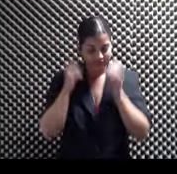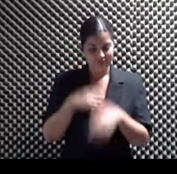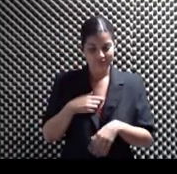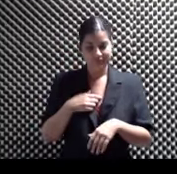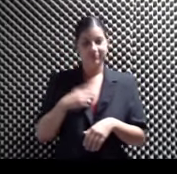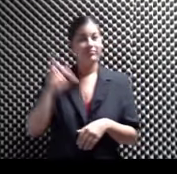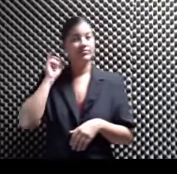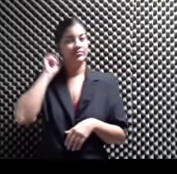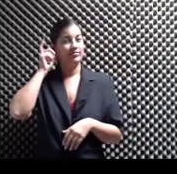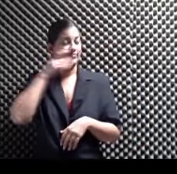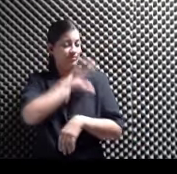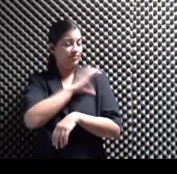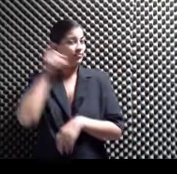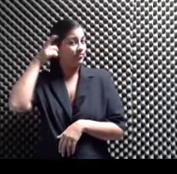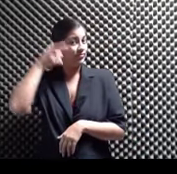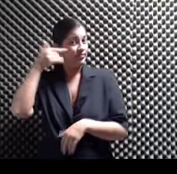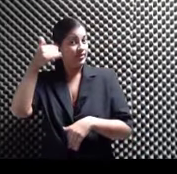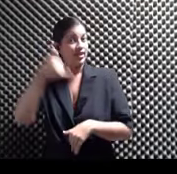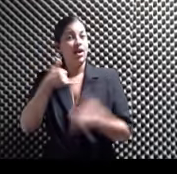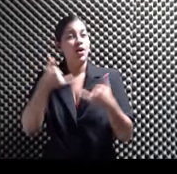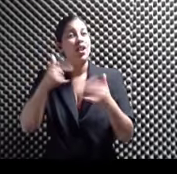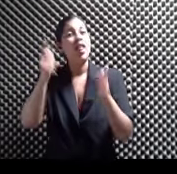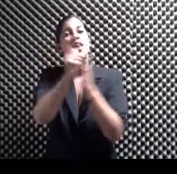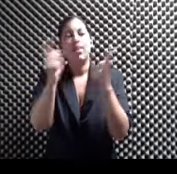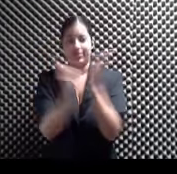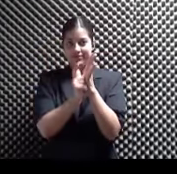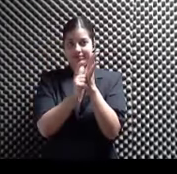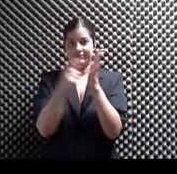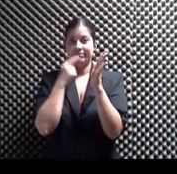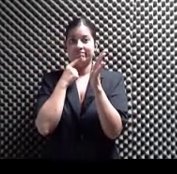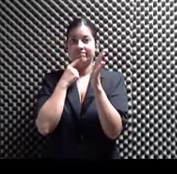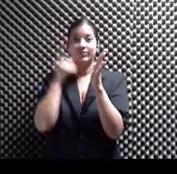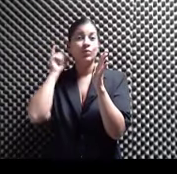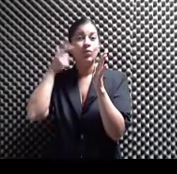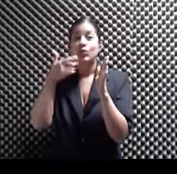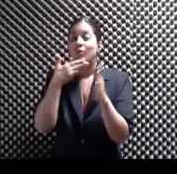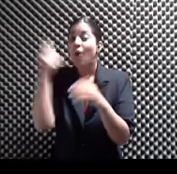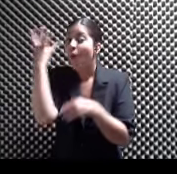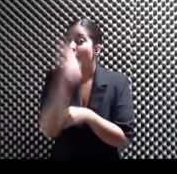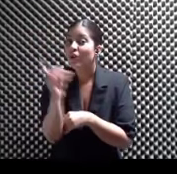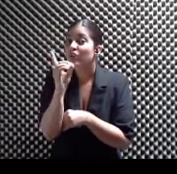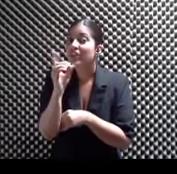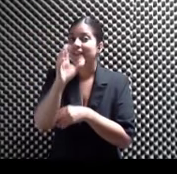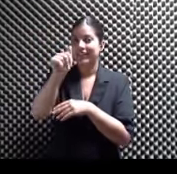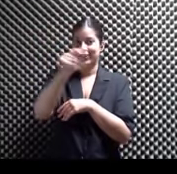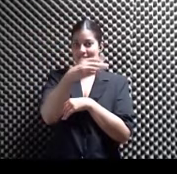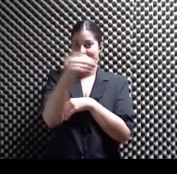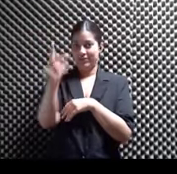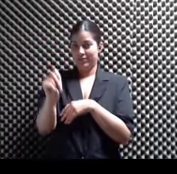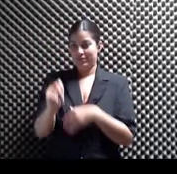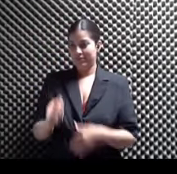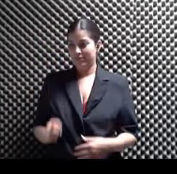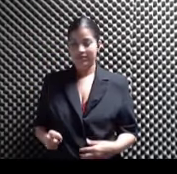Llegó el Fashion Police. En celulares hands-free es ley. Y los Bluetooths más atractivos están en AT&T.